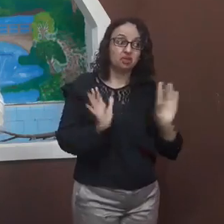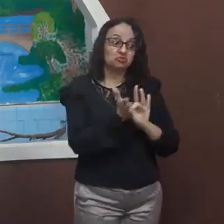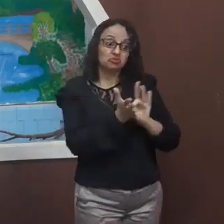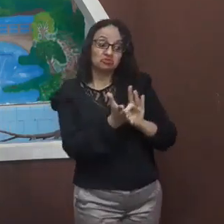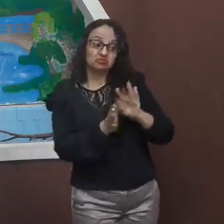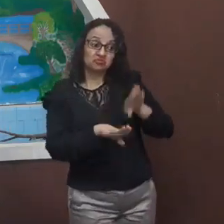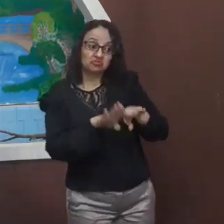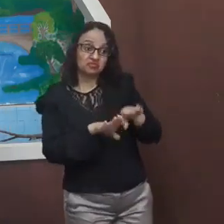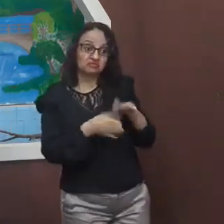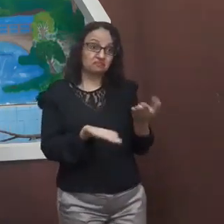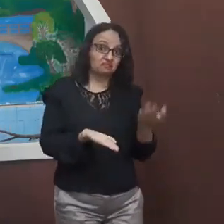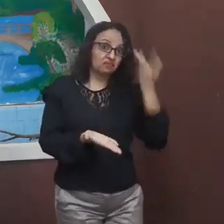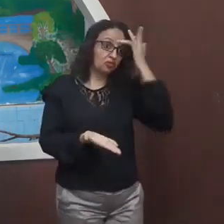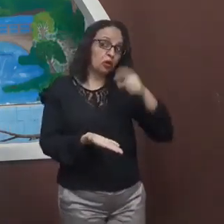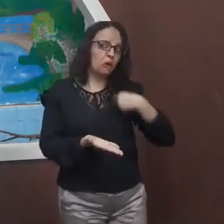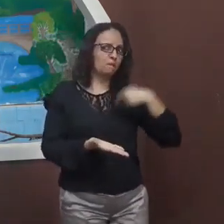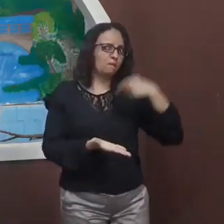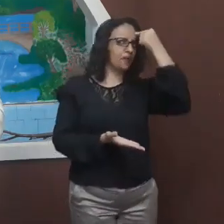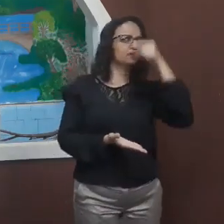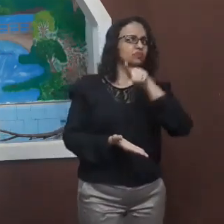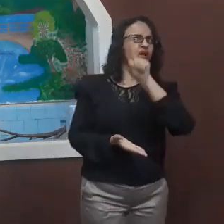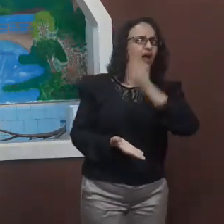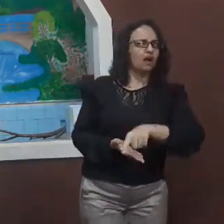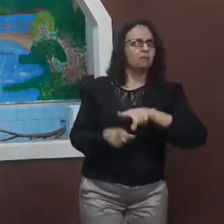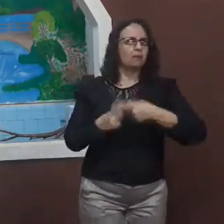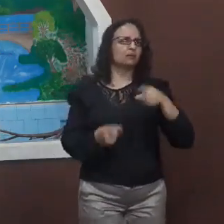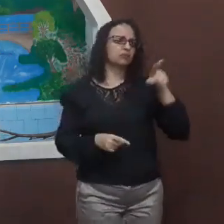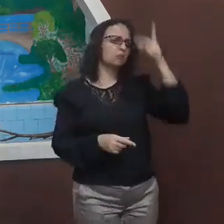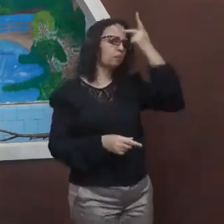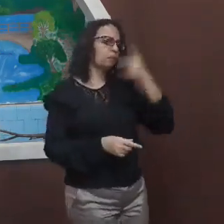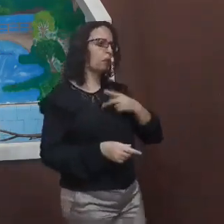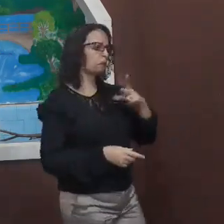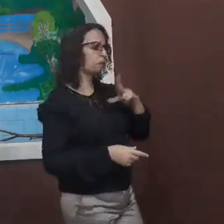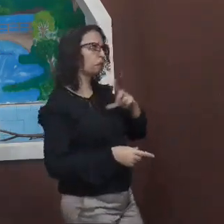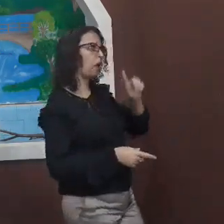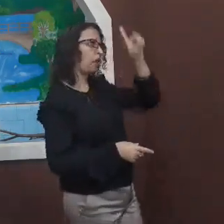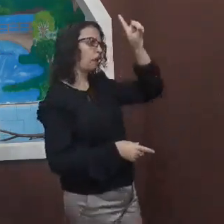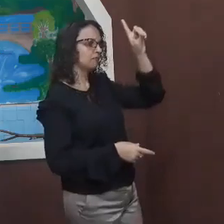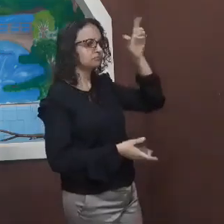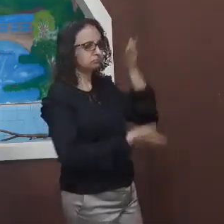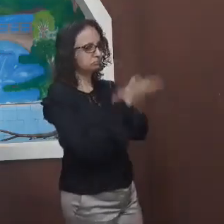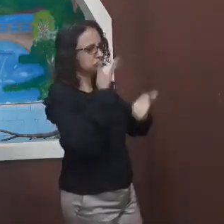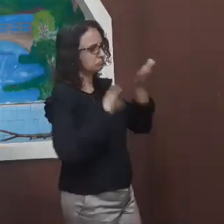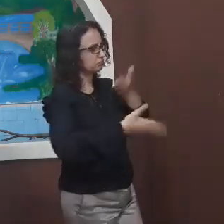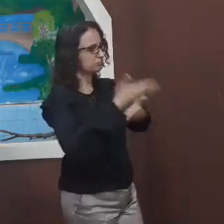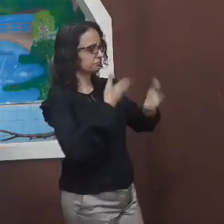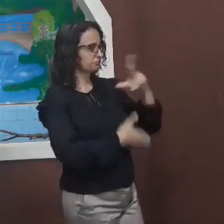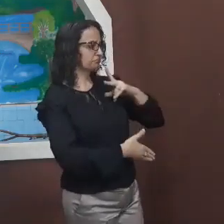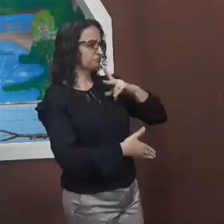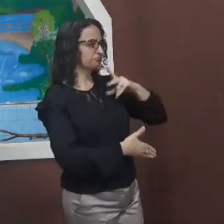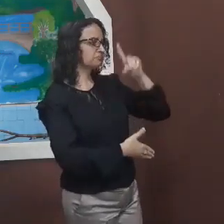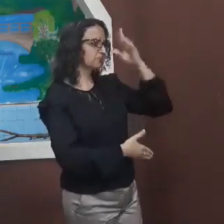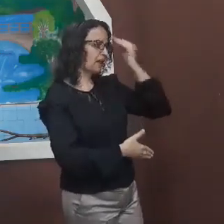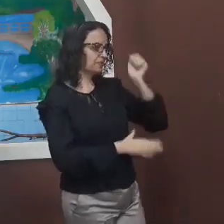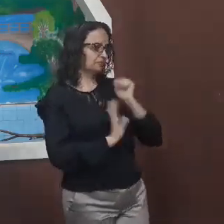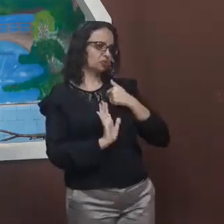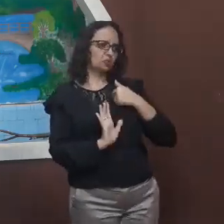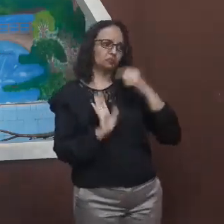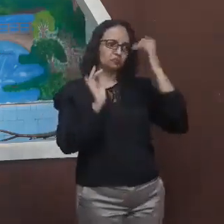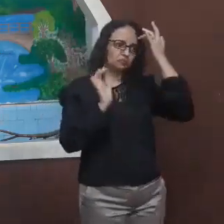Tudo me faz acreditar que você é, mas isso é uma coisa que só você e Deus, só você e Jesus. Mas é interessante, qualquer que seja a